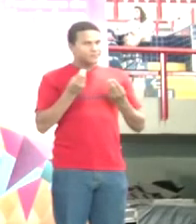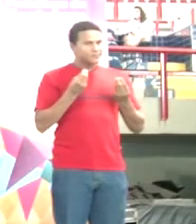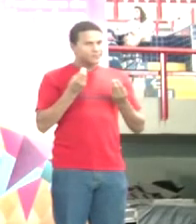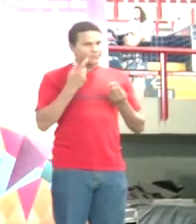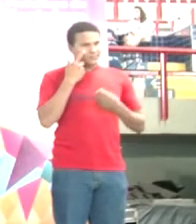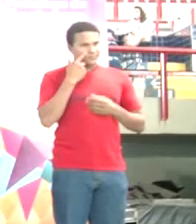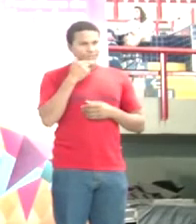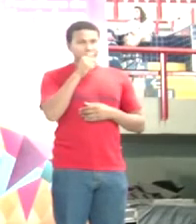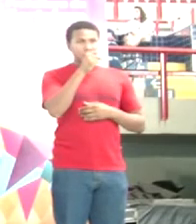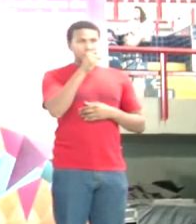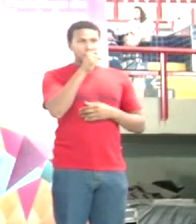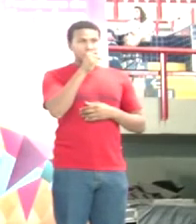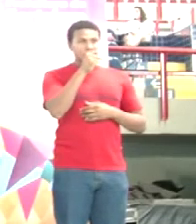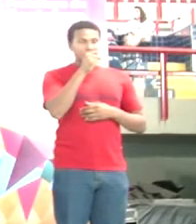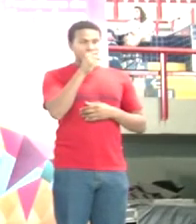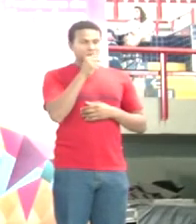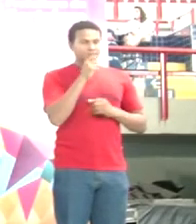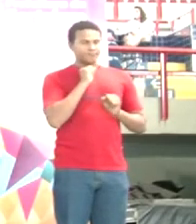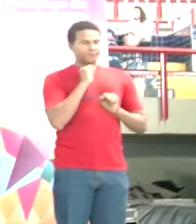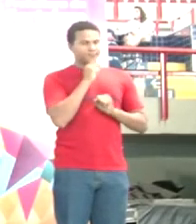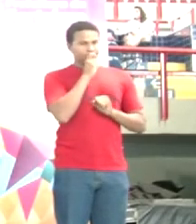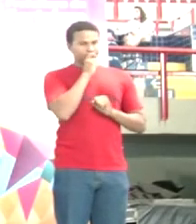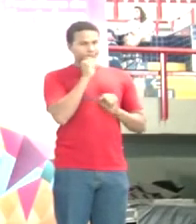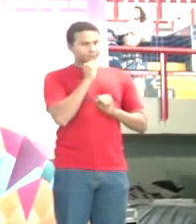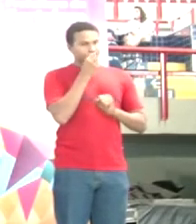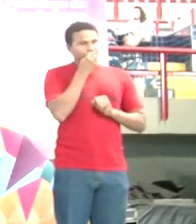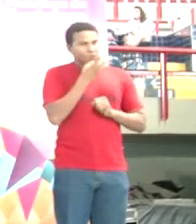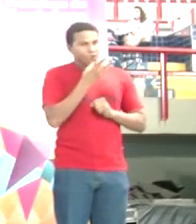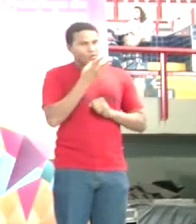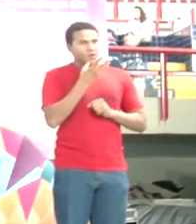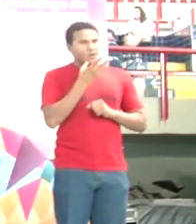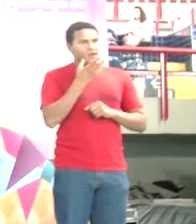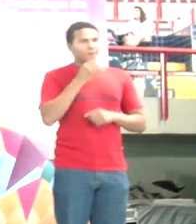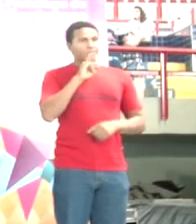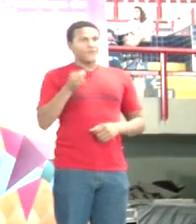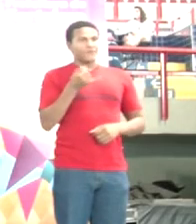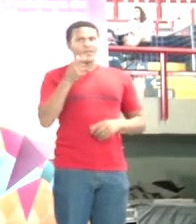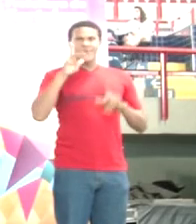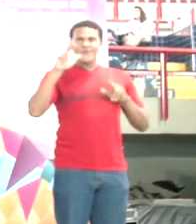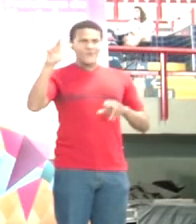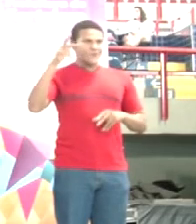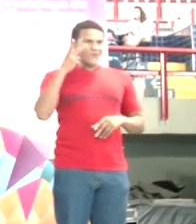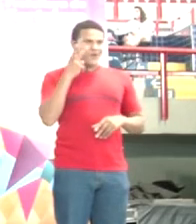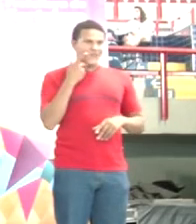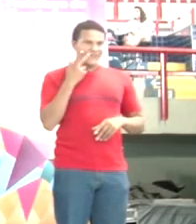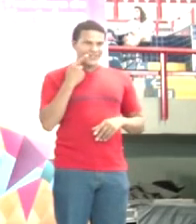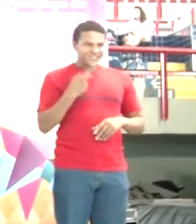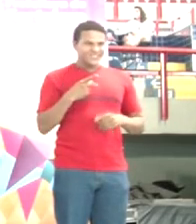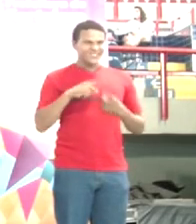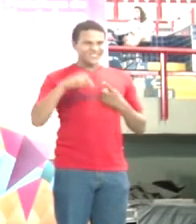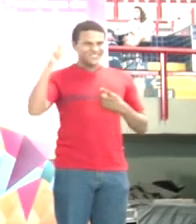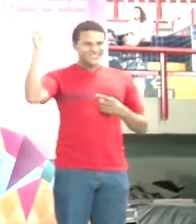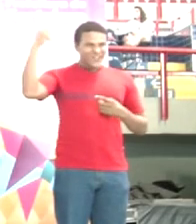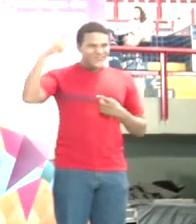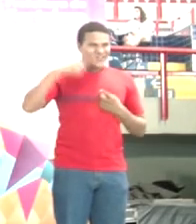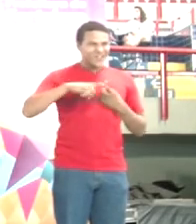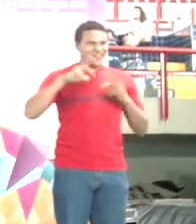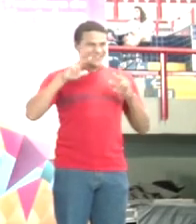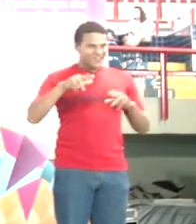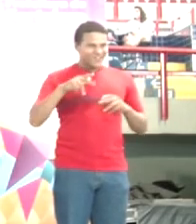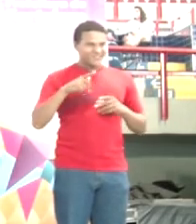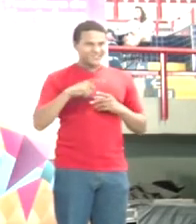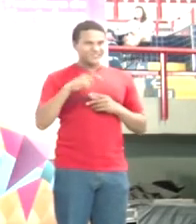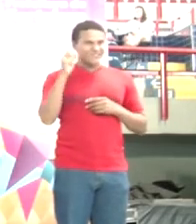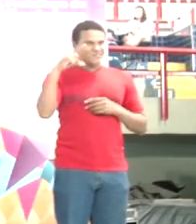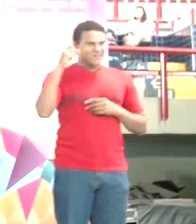que está 7 graus lá, friozinho bom, igual Fortaleza, né? Bom demais, igual na Sobral, igual Teresina, né? Mentira,